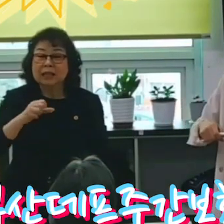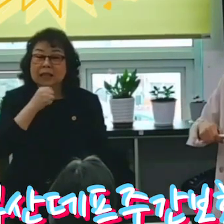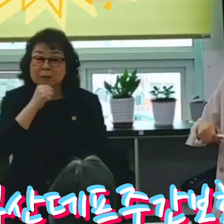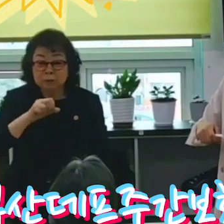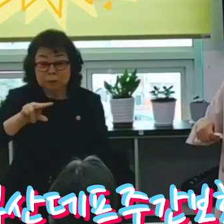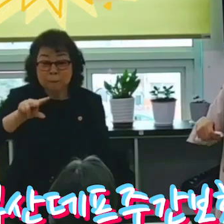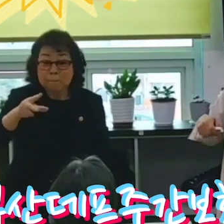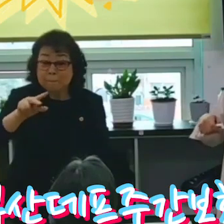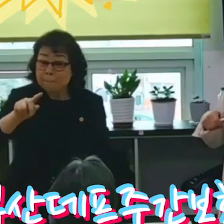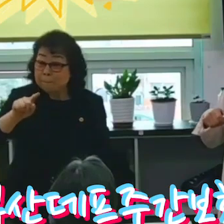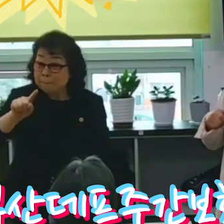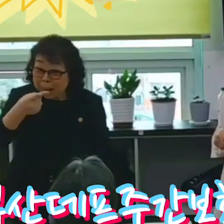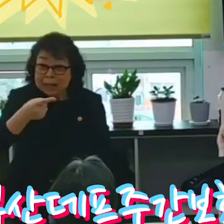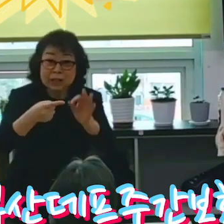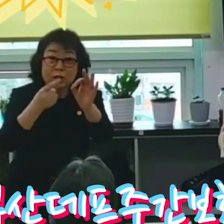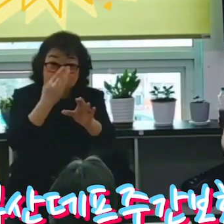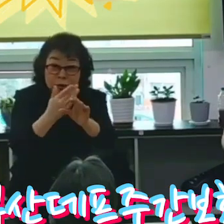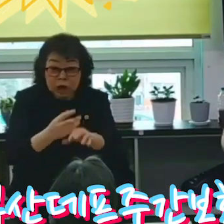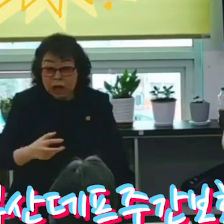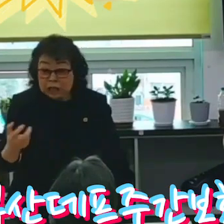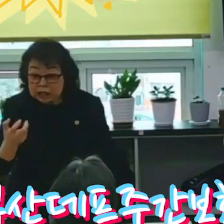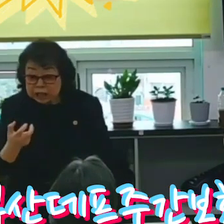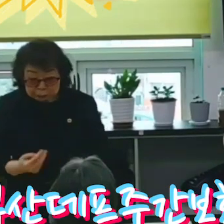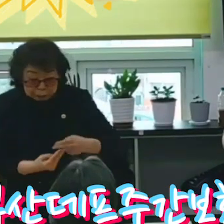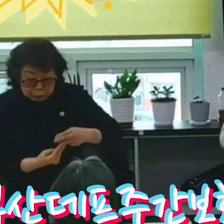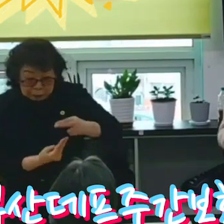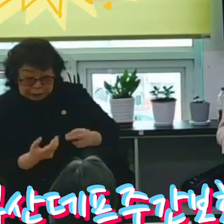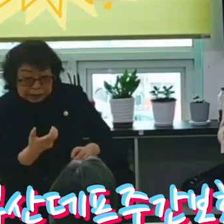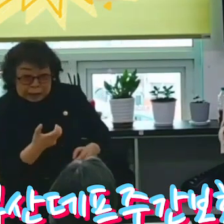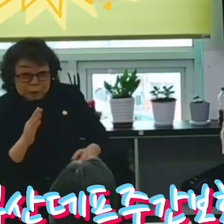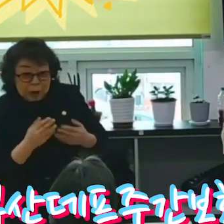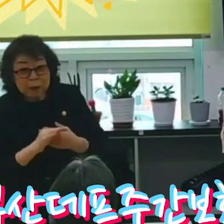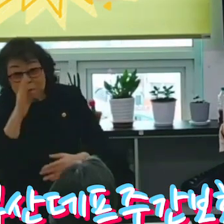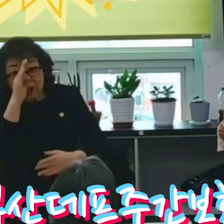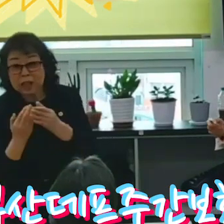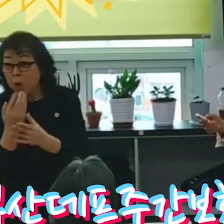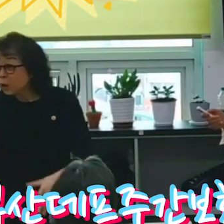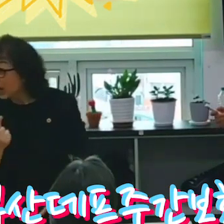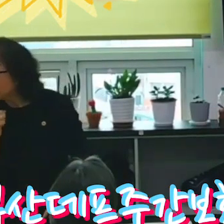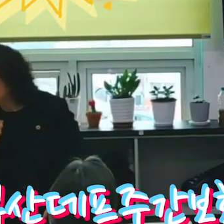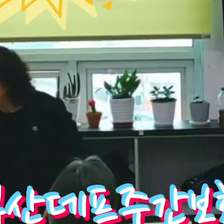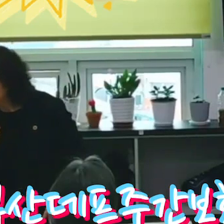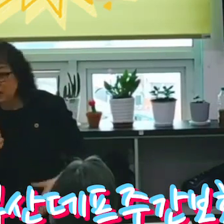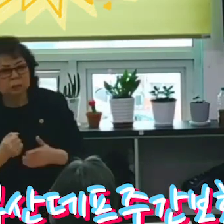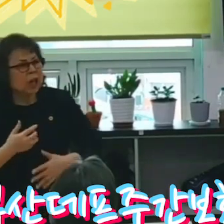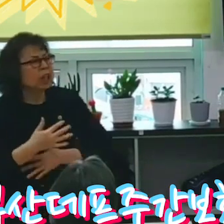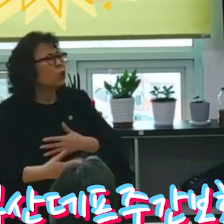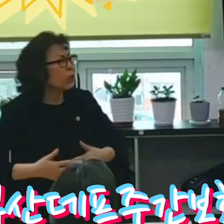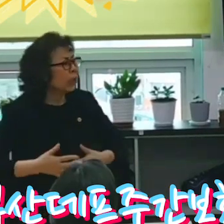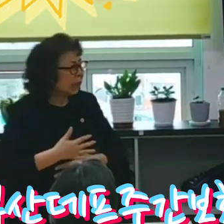몸이 아파지거나 힘들어진다고 얘기를 했습니다. 그래서 이 기운이